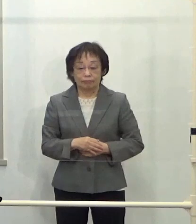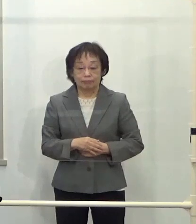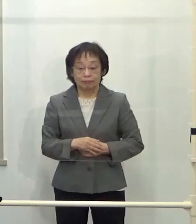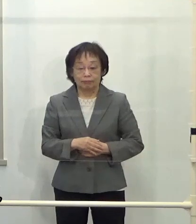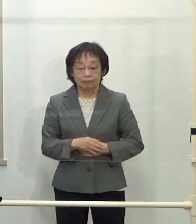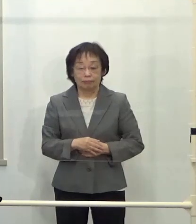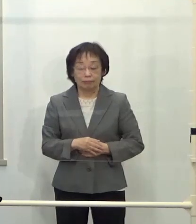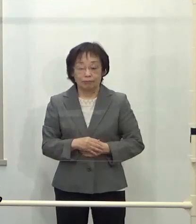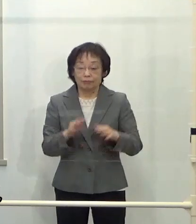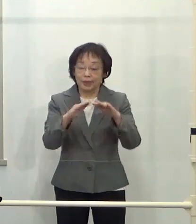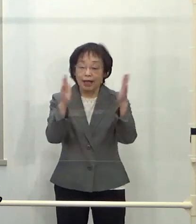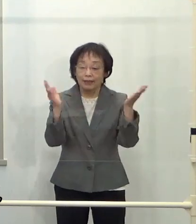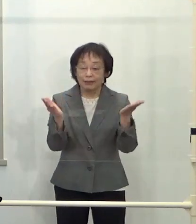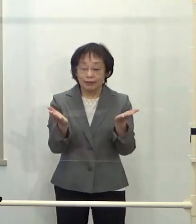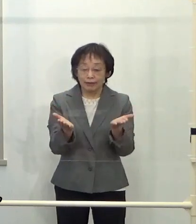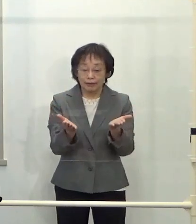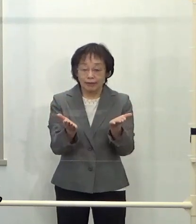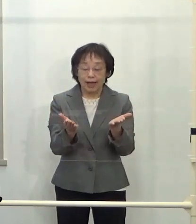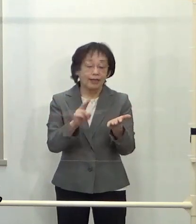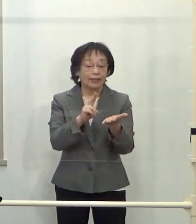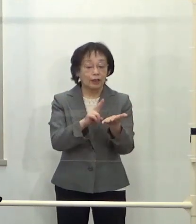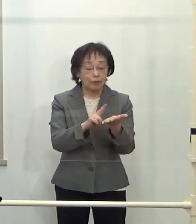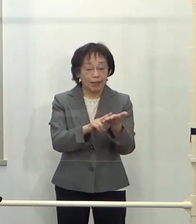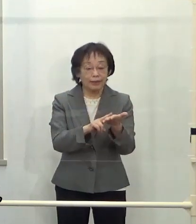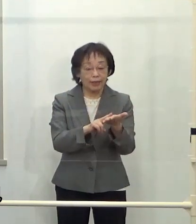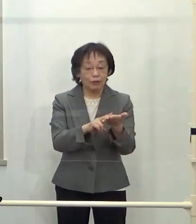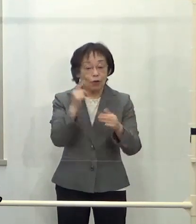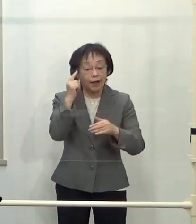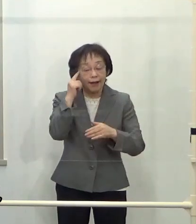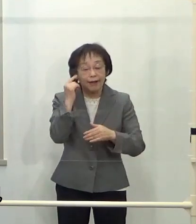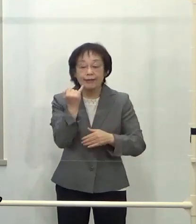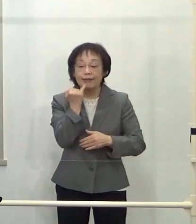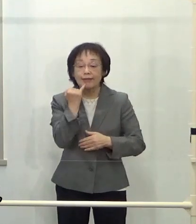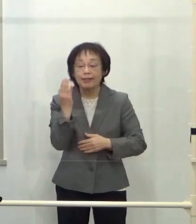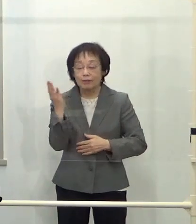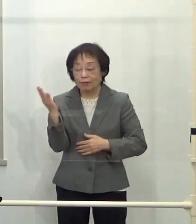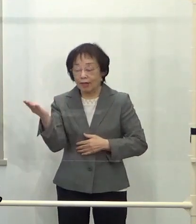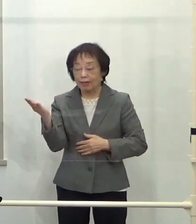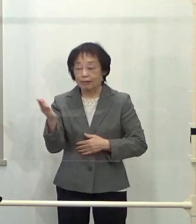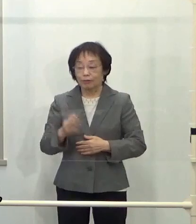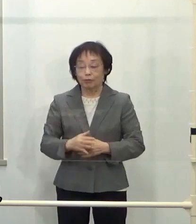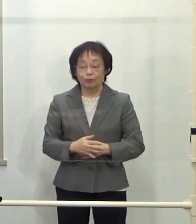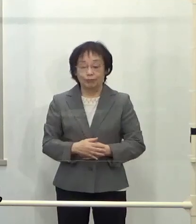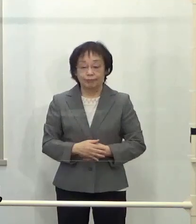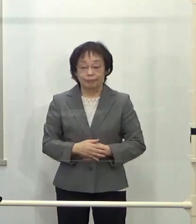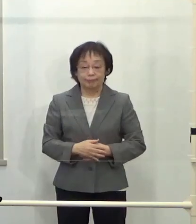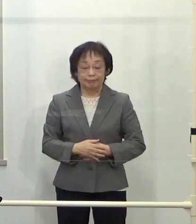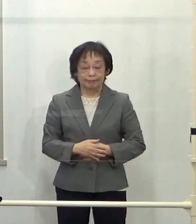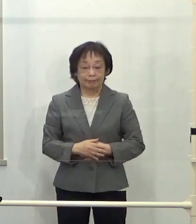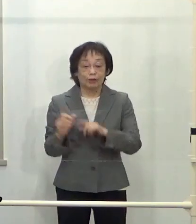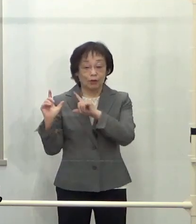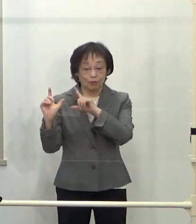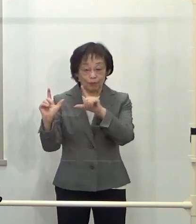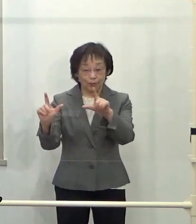にしようというのは大体この決まっているという考えでいいし、計画で、 はい、